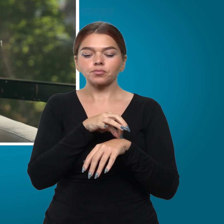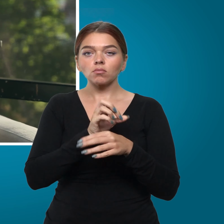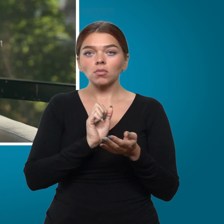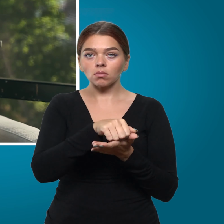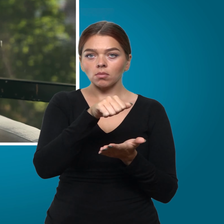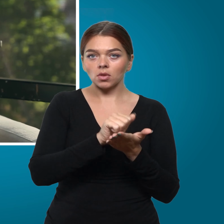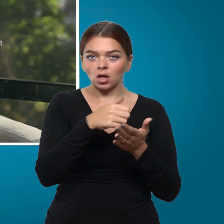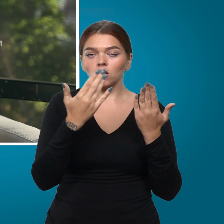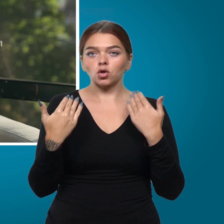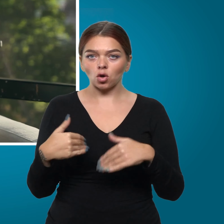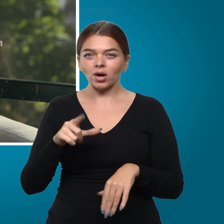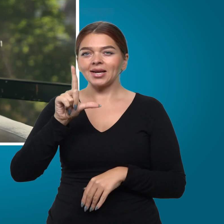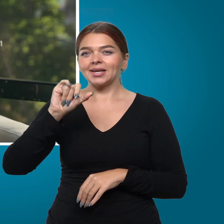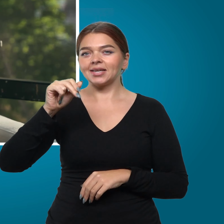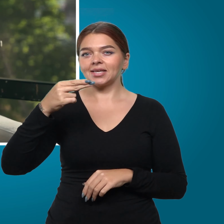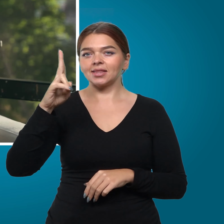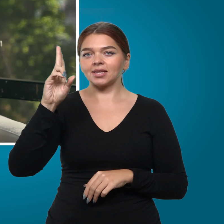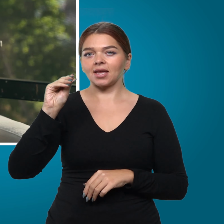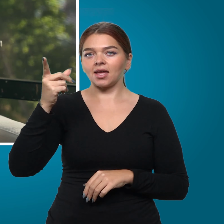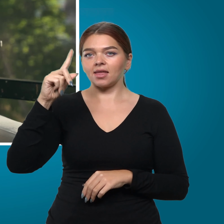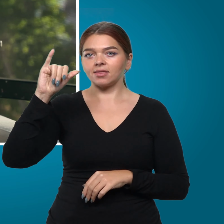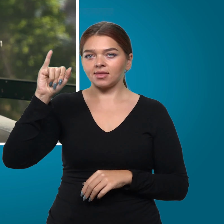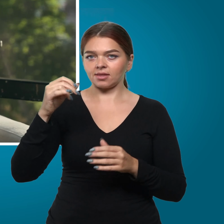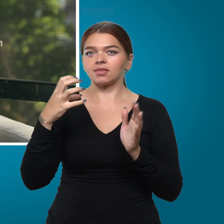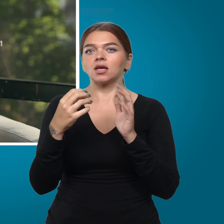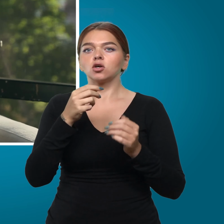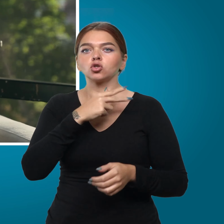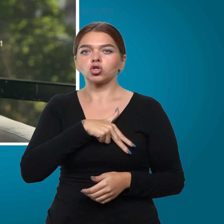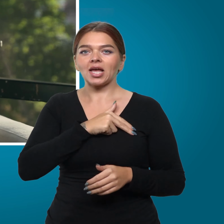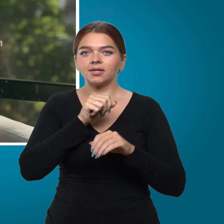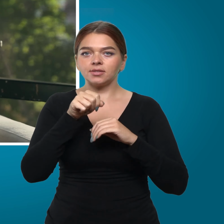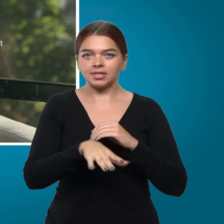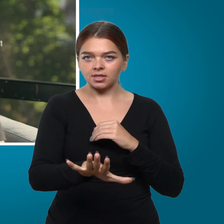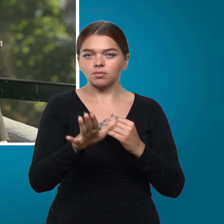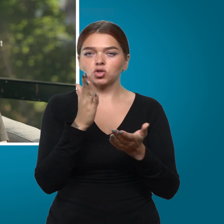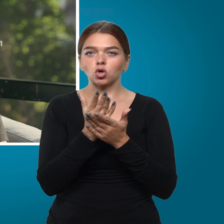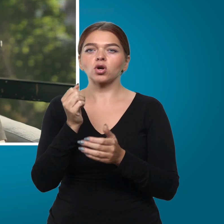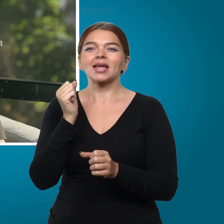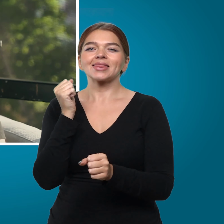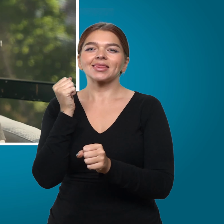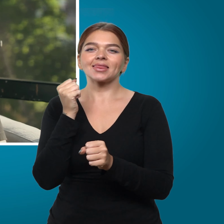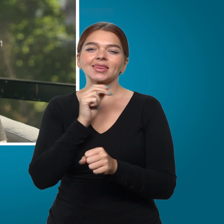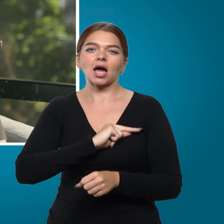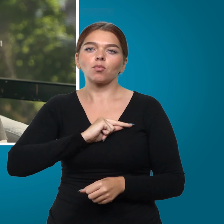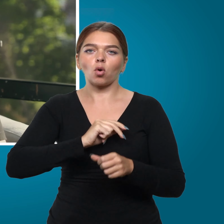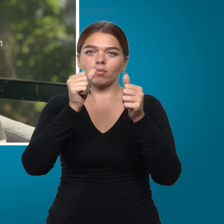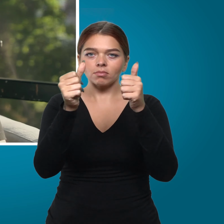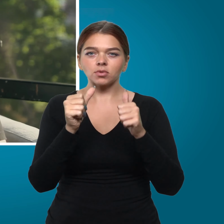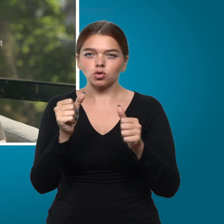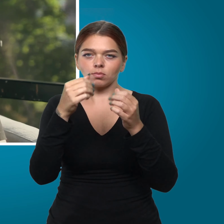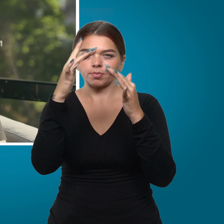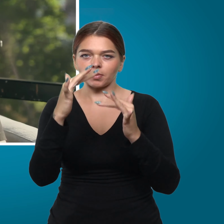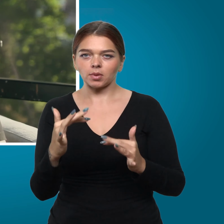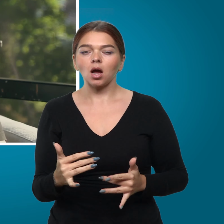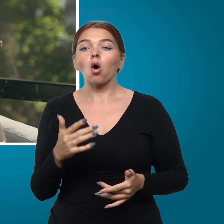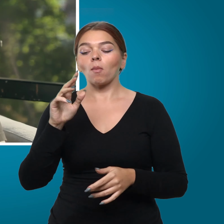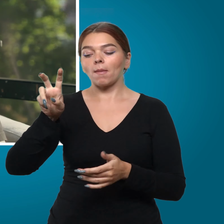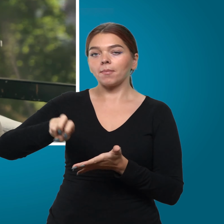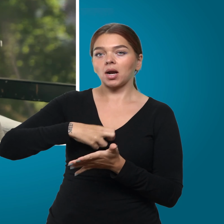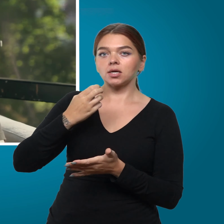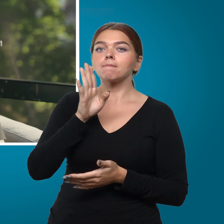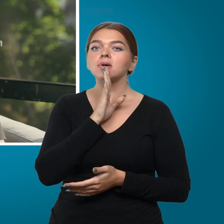Vilniaus, kuris sako, kad 10 metų sergu pirmo tipo diabetu, pirmą kartą gyvenime pasijutau suprasta ir perskaičiau kažkieno istoriją, kas atitiko